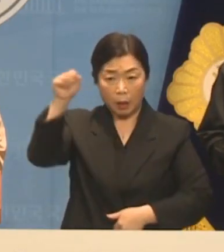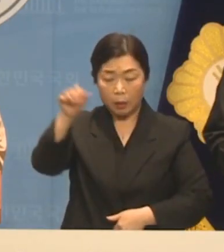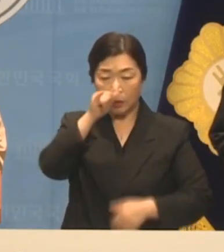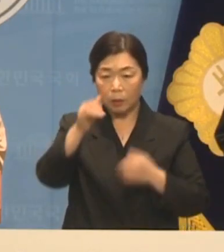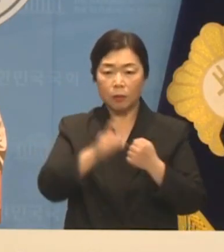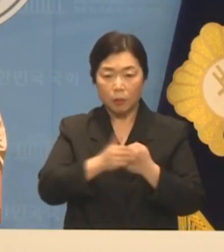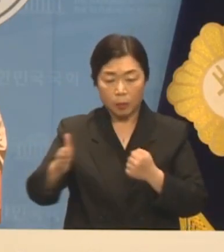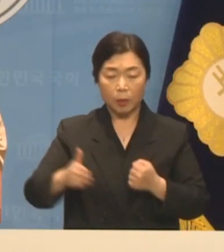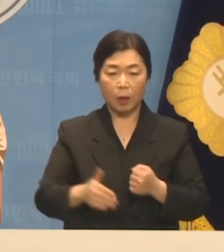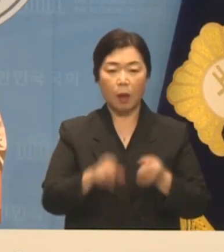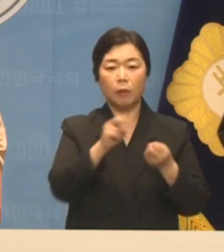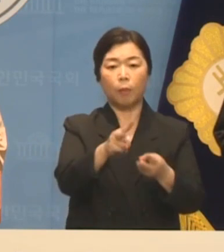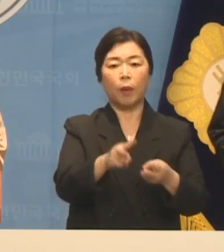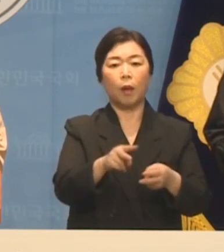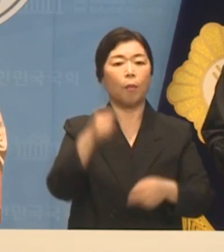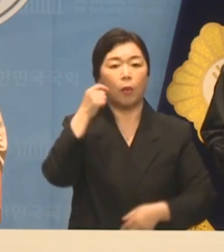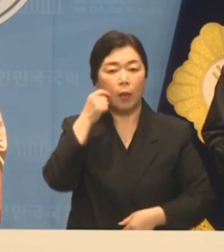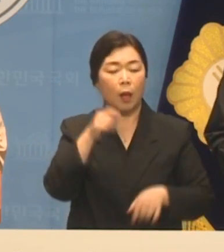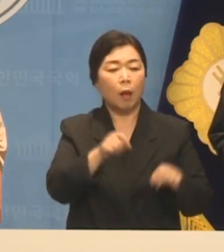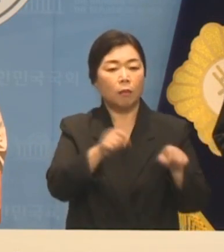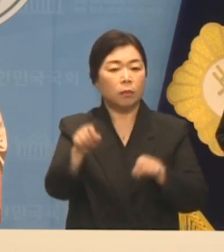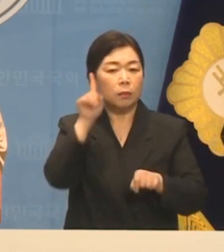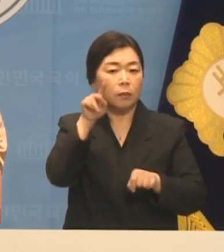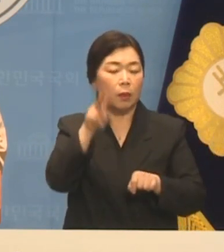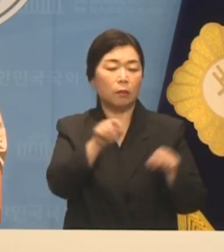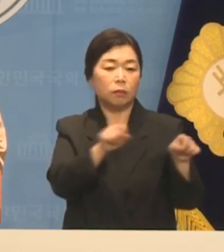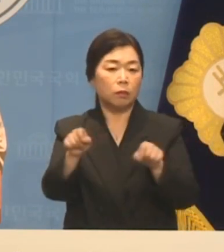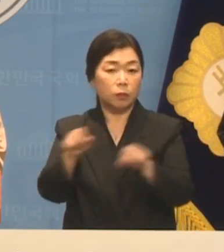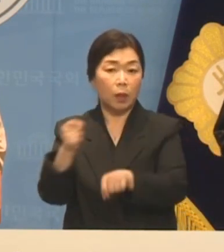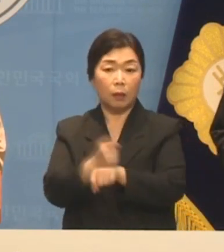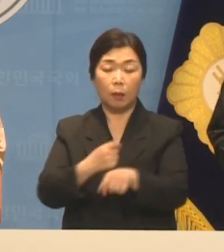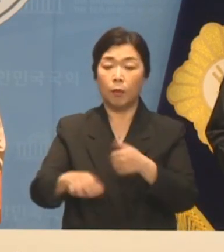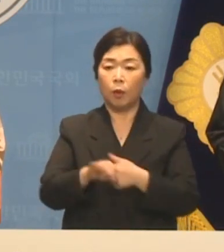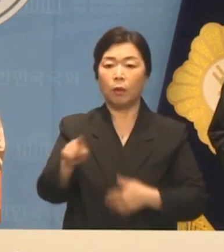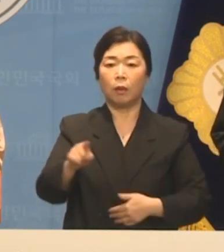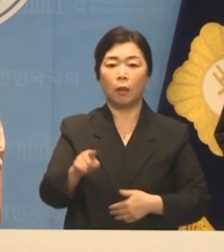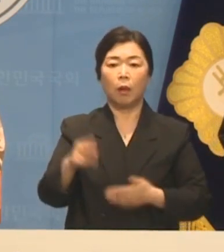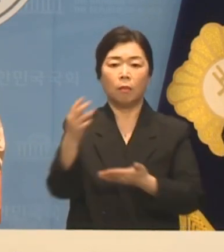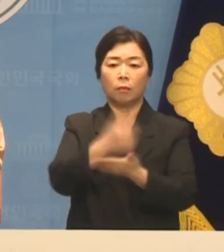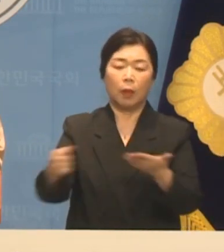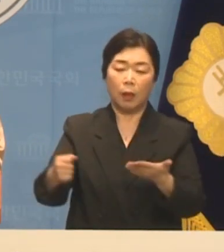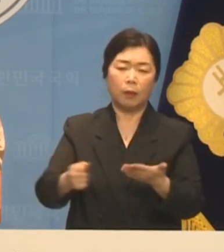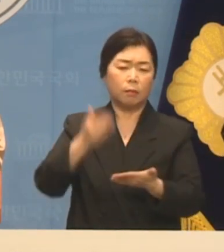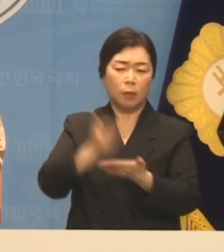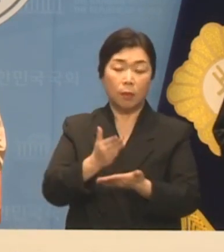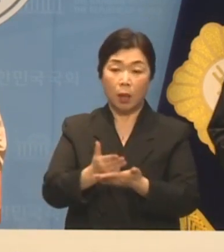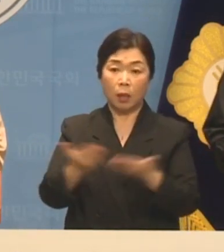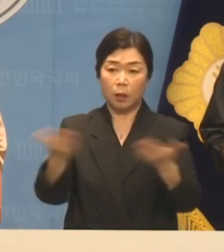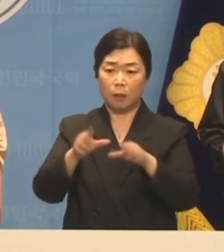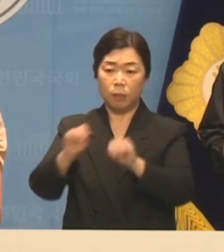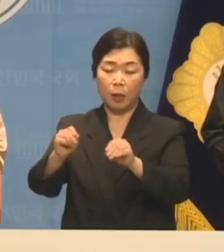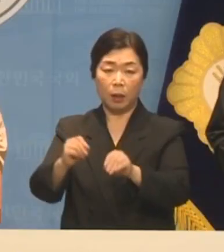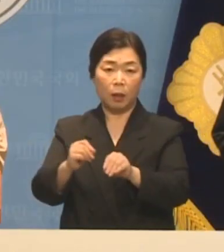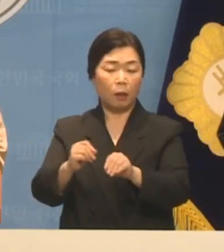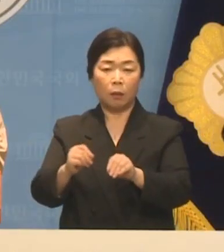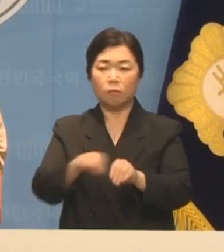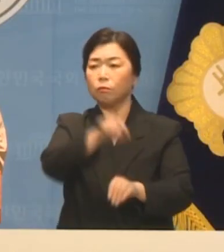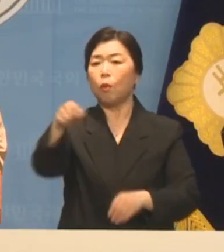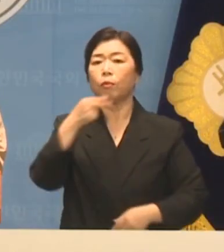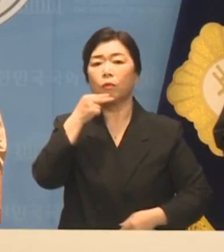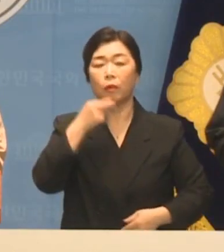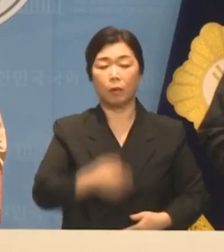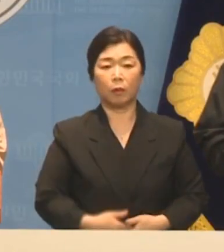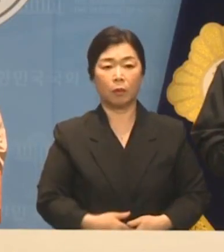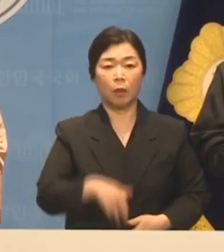택배사의 경우에도 합법 쟁의 행위를 이유로 구역을 해소하는 사례는 없다. 따라서 이번 쿠팡 일산